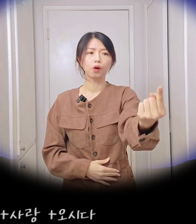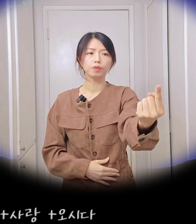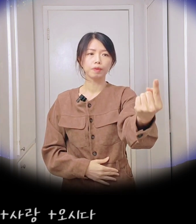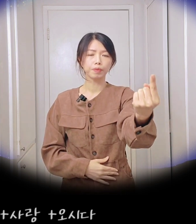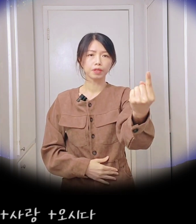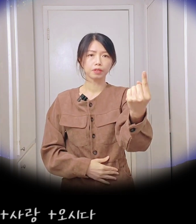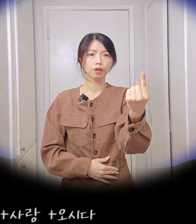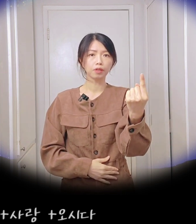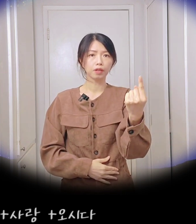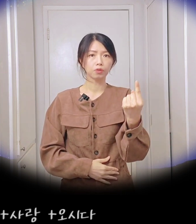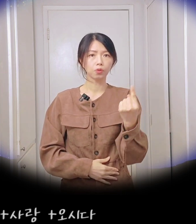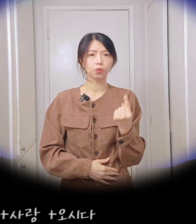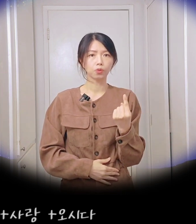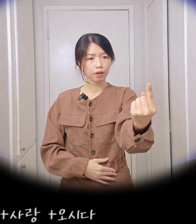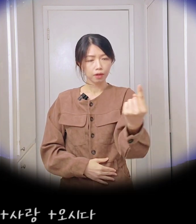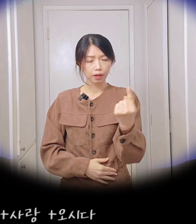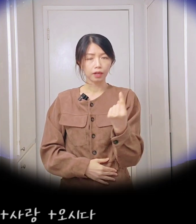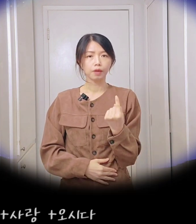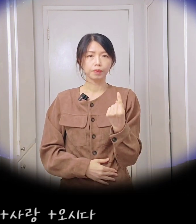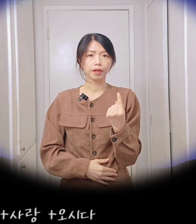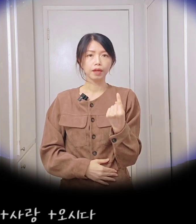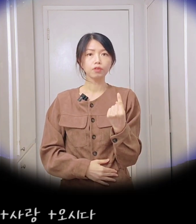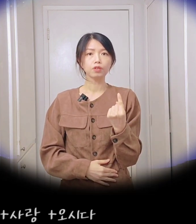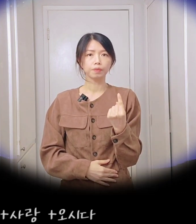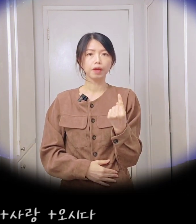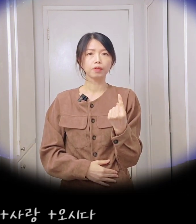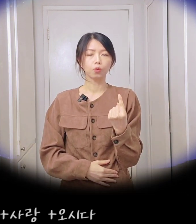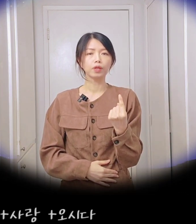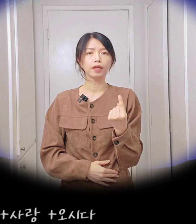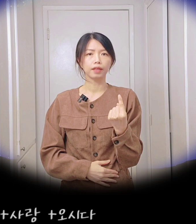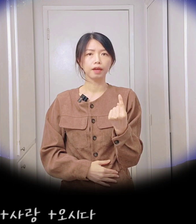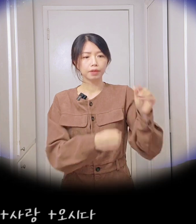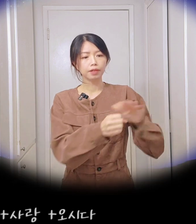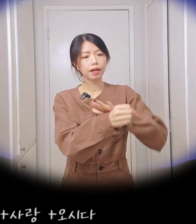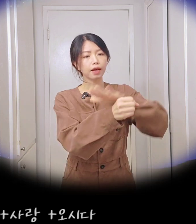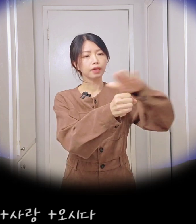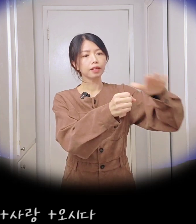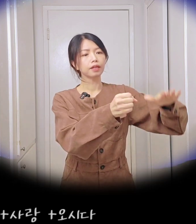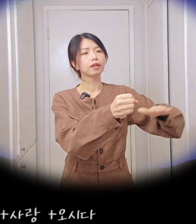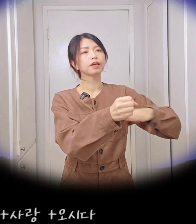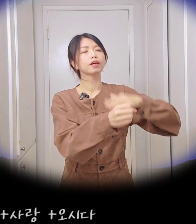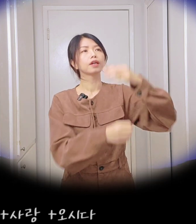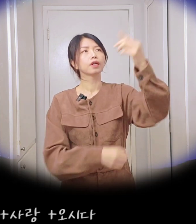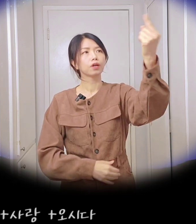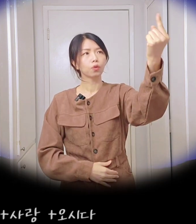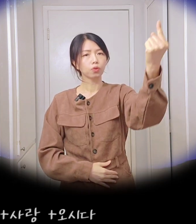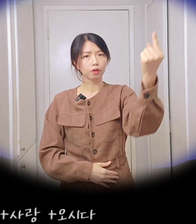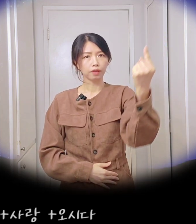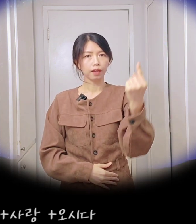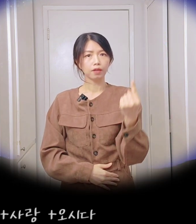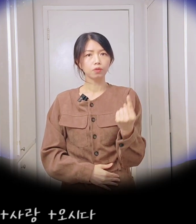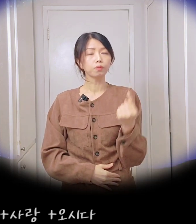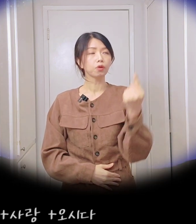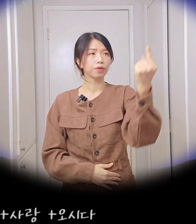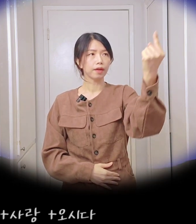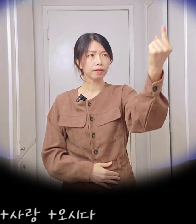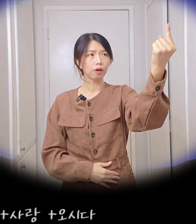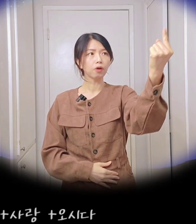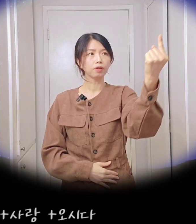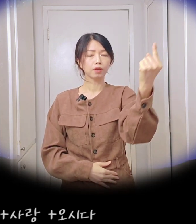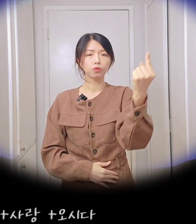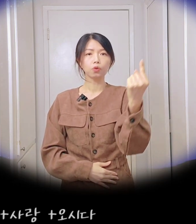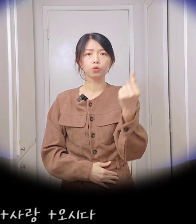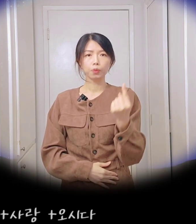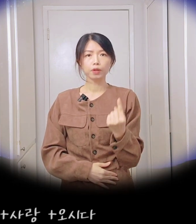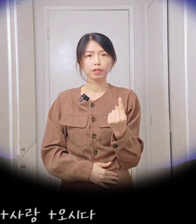일반적으로 검지만 피셔서 내 쪽으로 가깝게 해주시면 오다인데요. 사랑이 오셨네. 좀 더